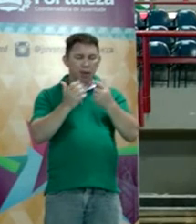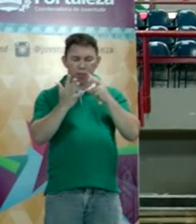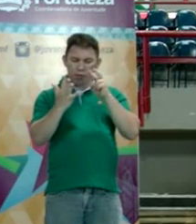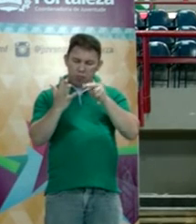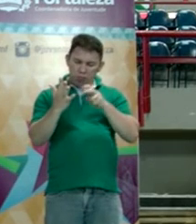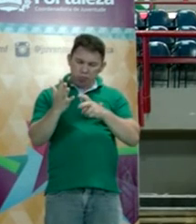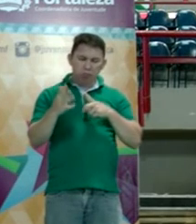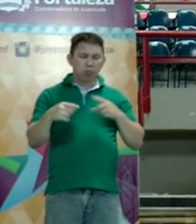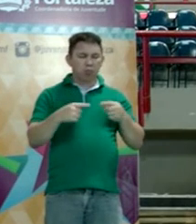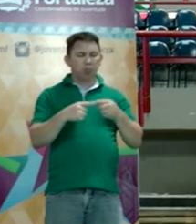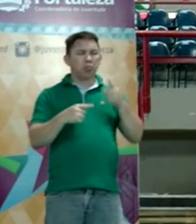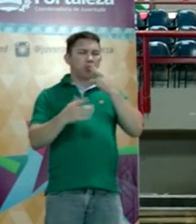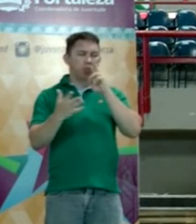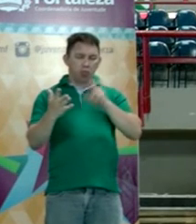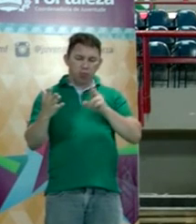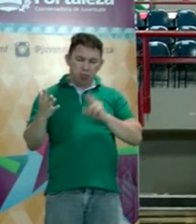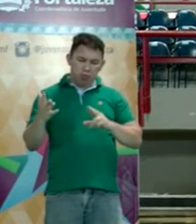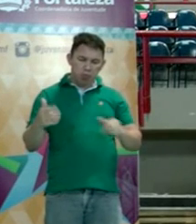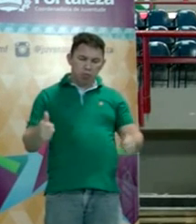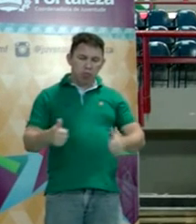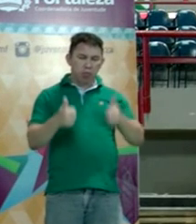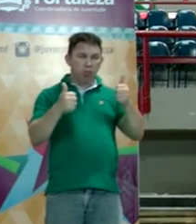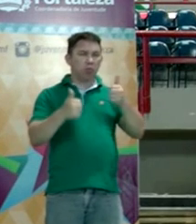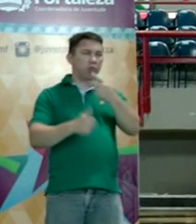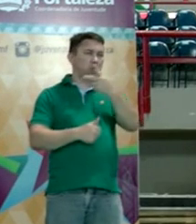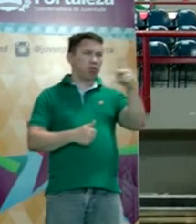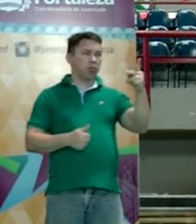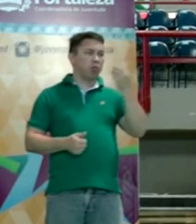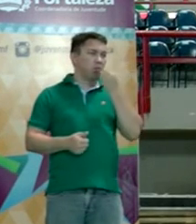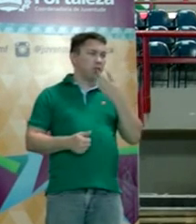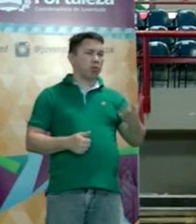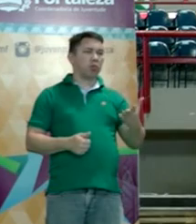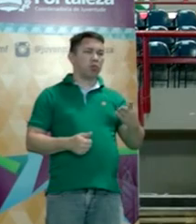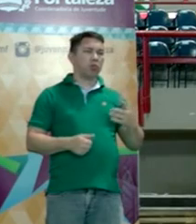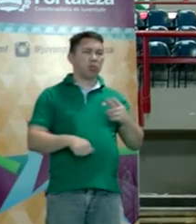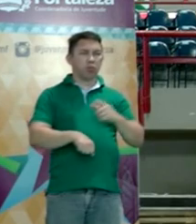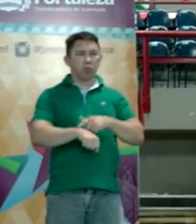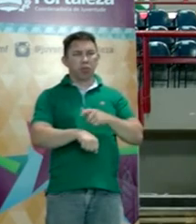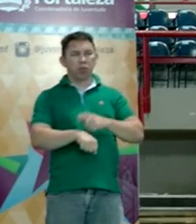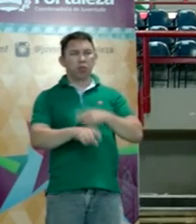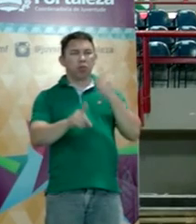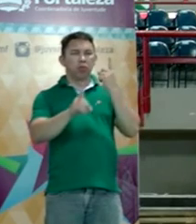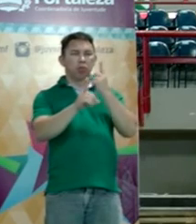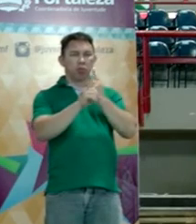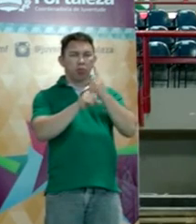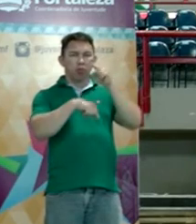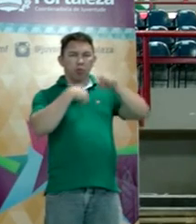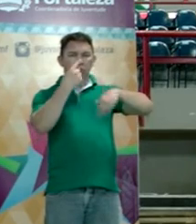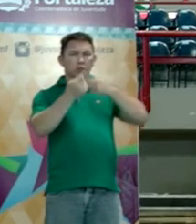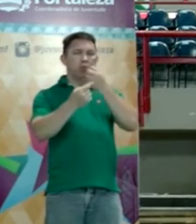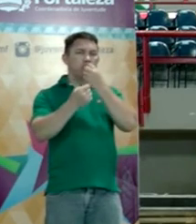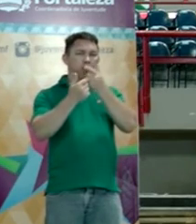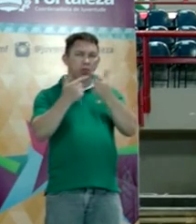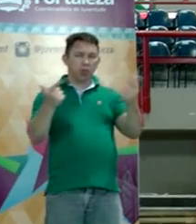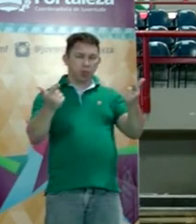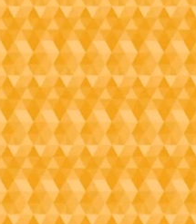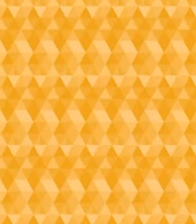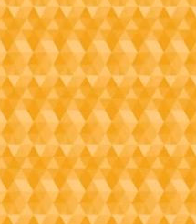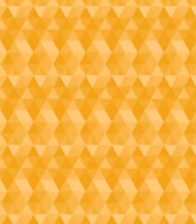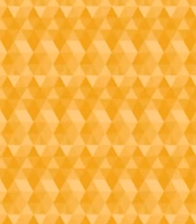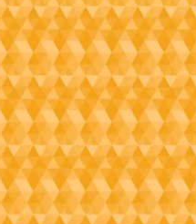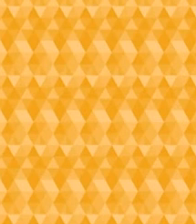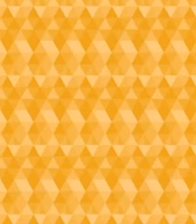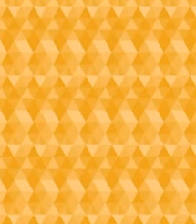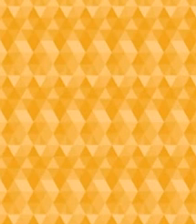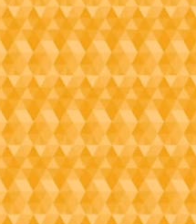aí, podem resolver o restante das questões. Vai ser bom para vocês. Se der tempo, a gente ainda se vê de novo. Boa sorte, tudo de bom.